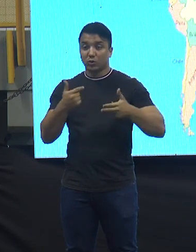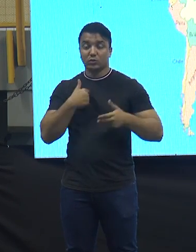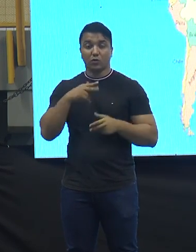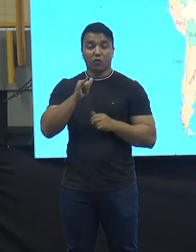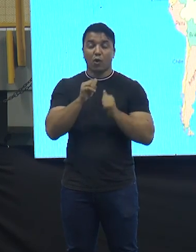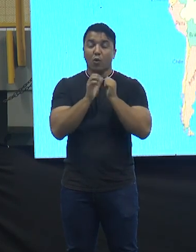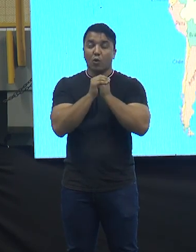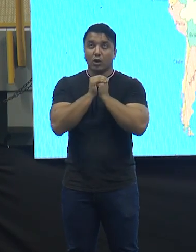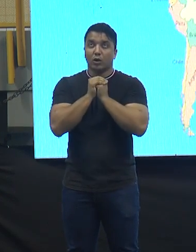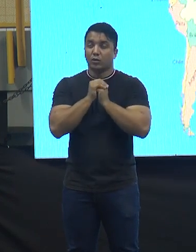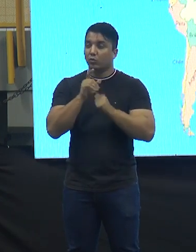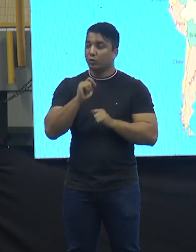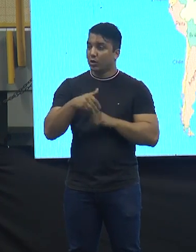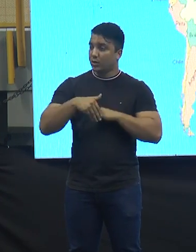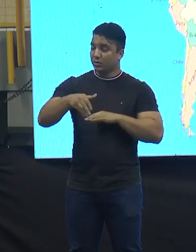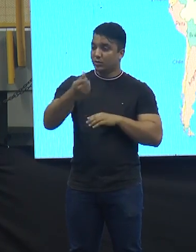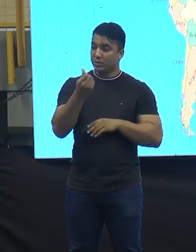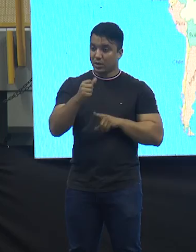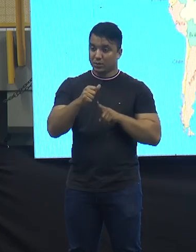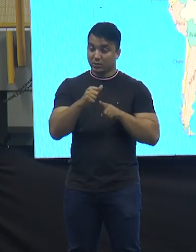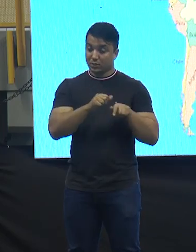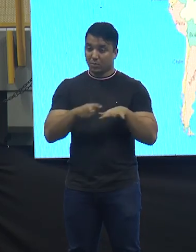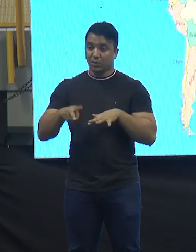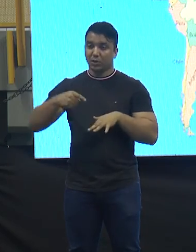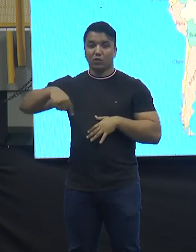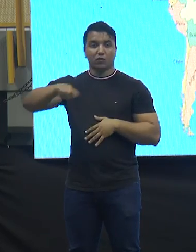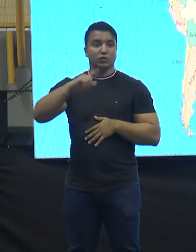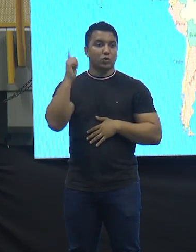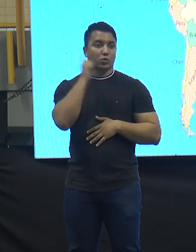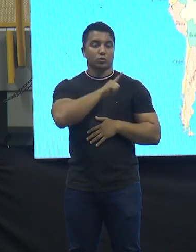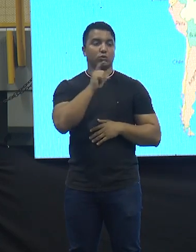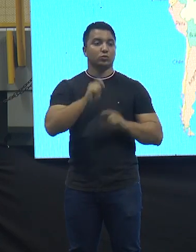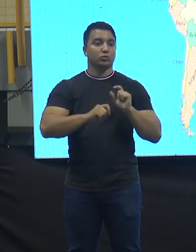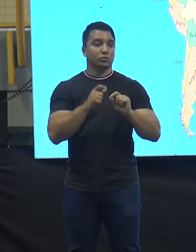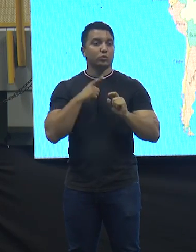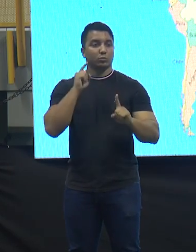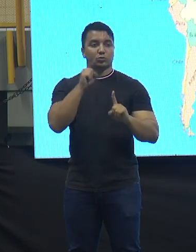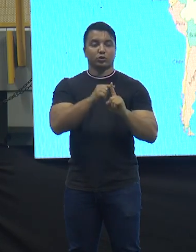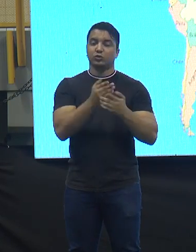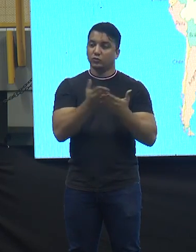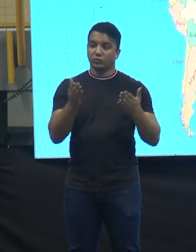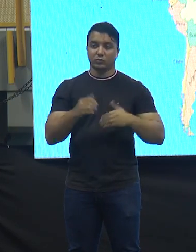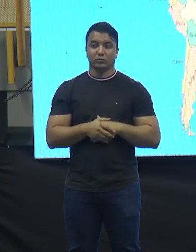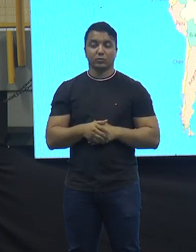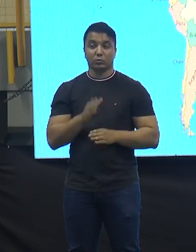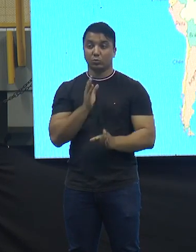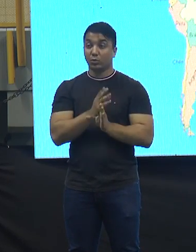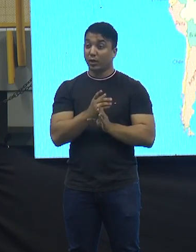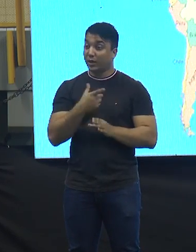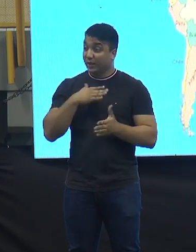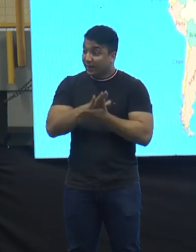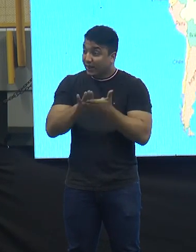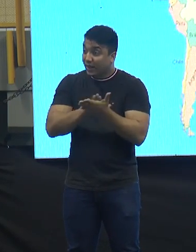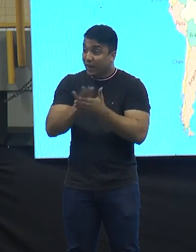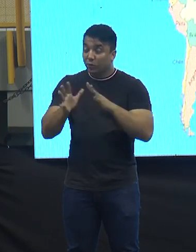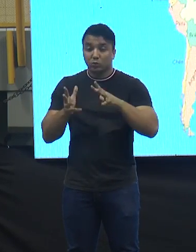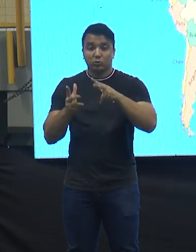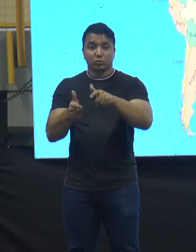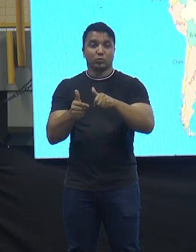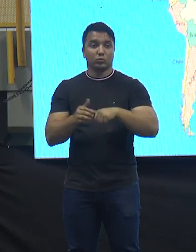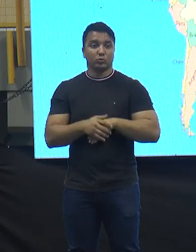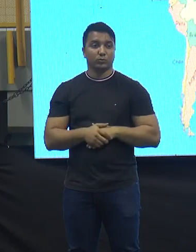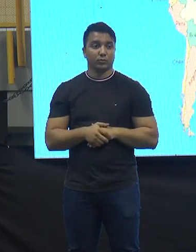vou orar muito nessas próximas 6 semanas, é que vocês atinjam o objetivo de vocês. Porque não tem nada nesse